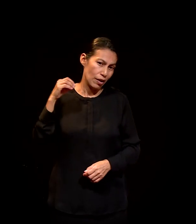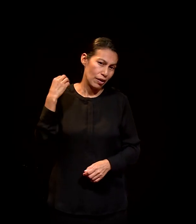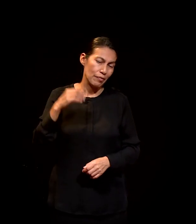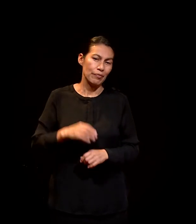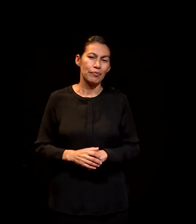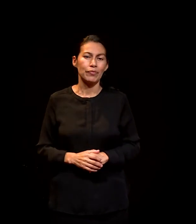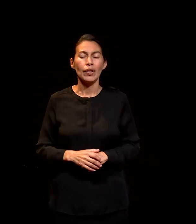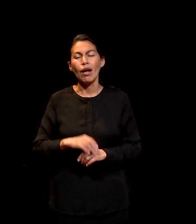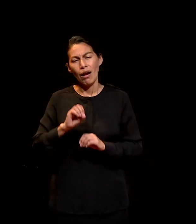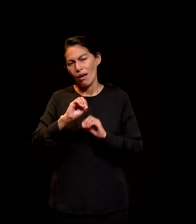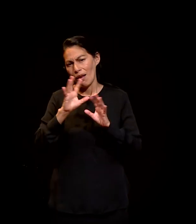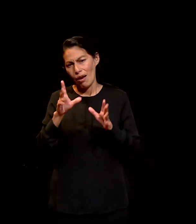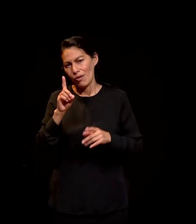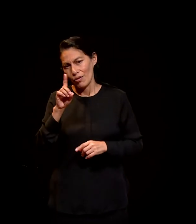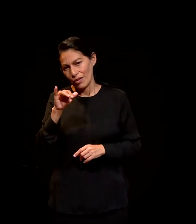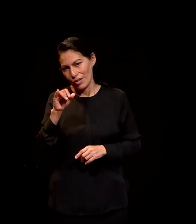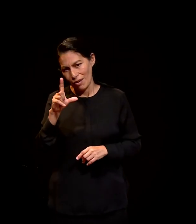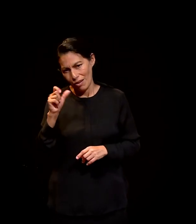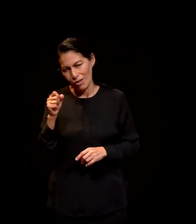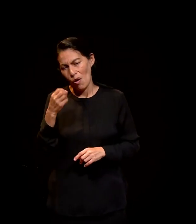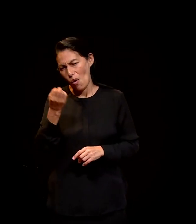la verdad